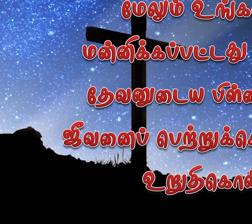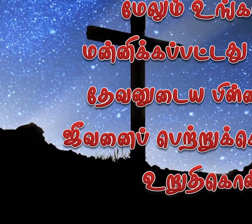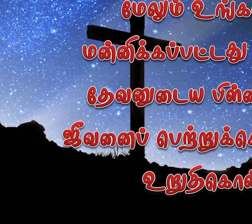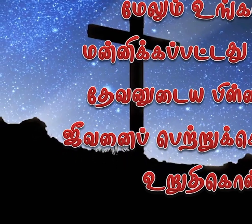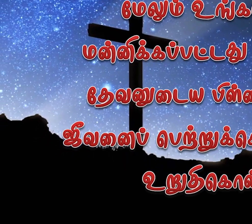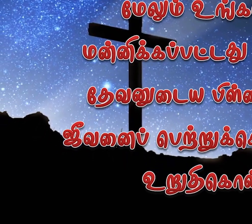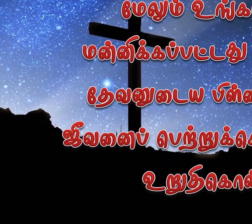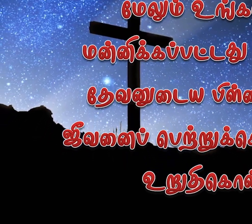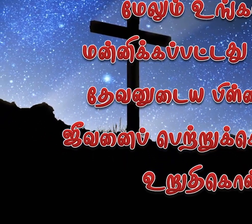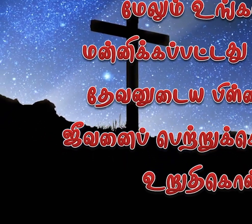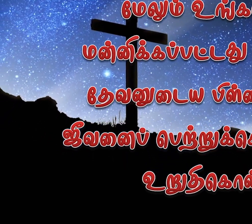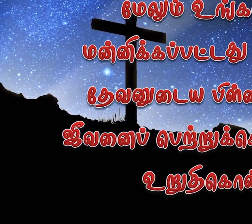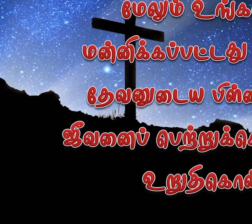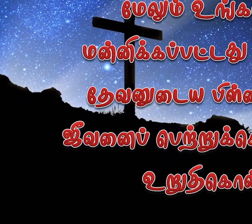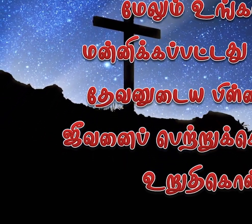எனவும் உறுதி கொள்ளுங்கள்.